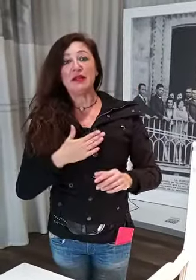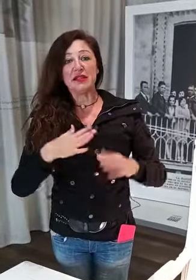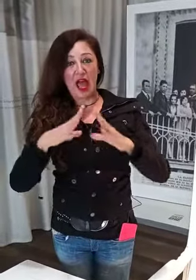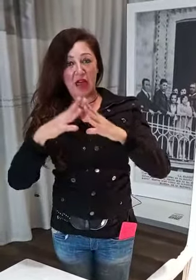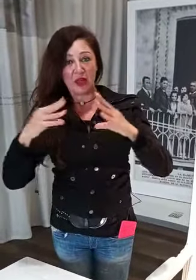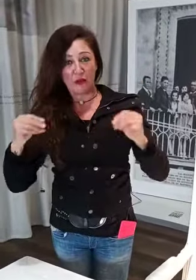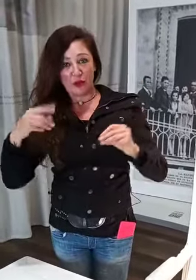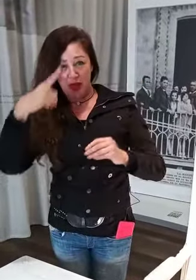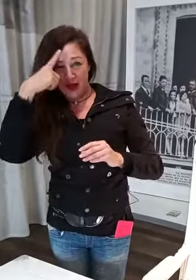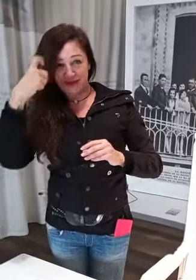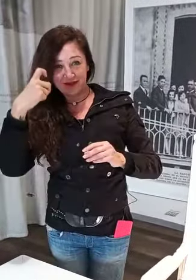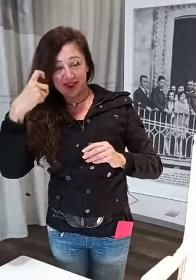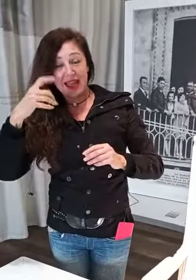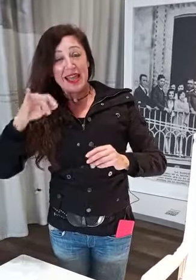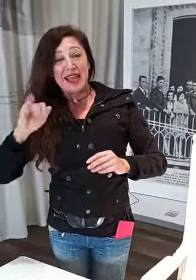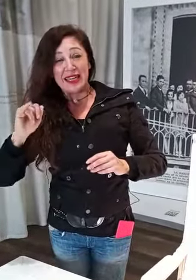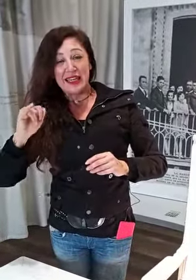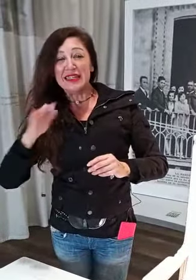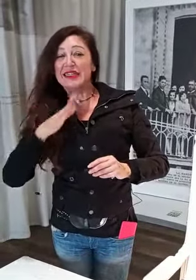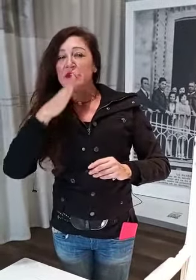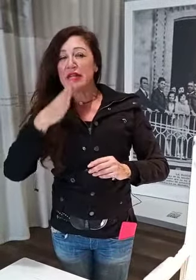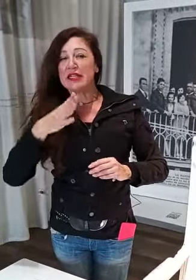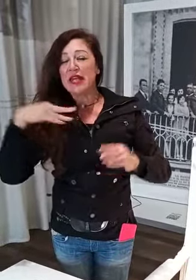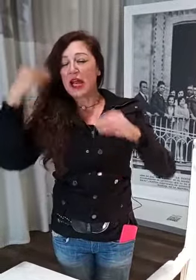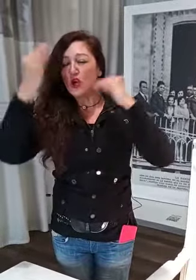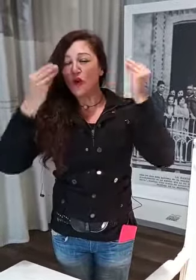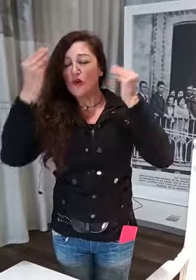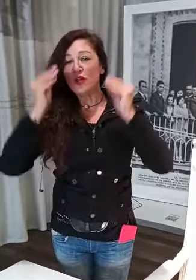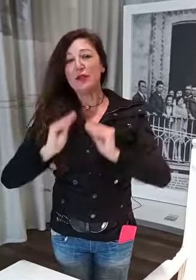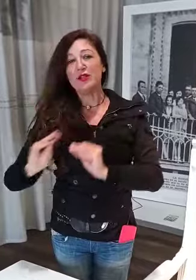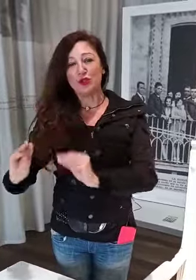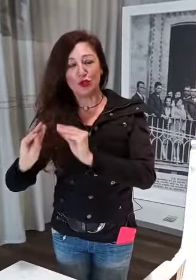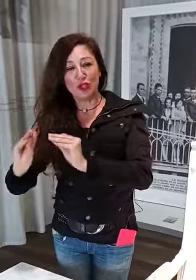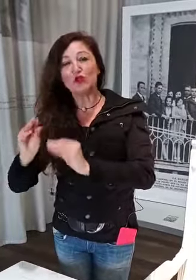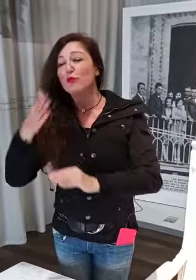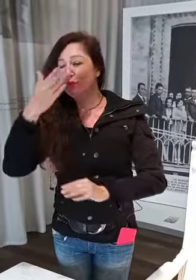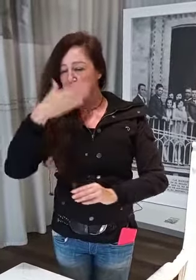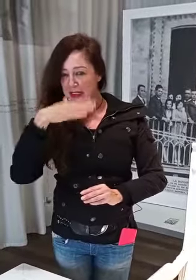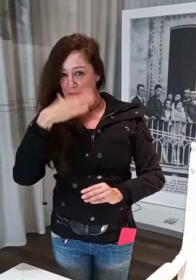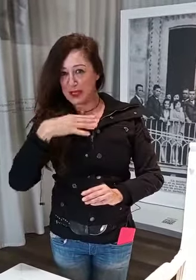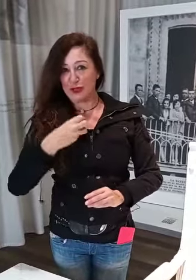patria andaluza y revitalizar los fundamentos de su pensamiento.